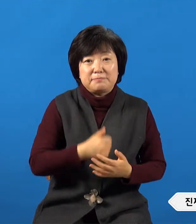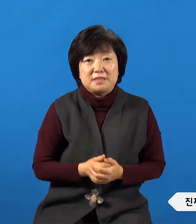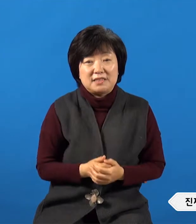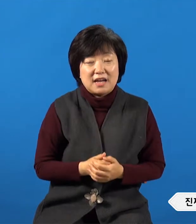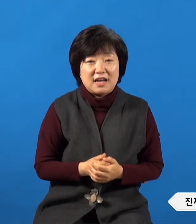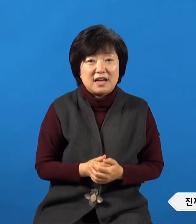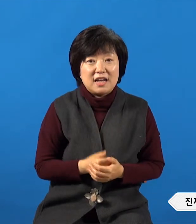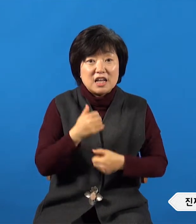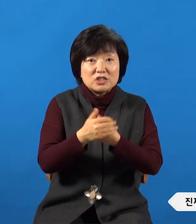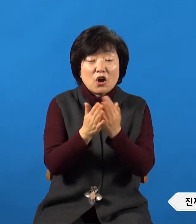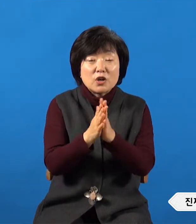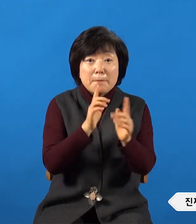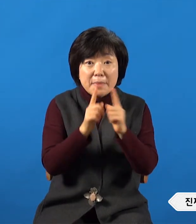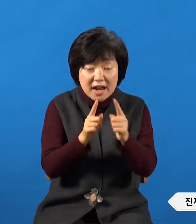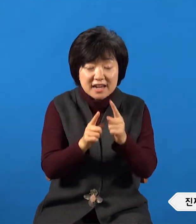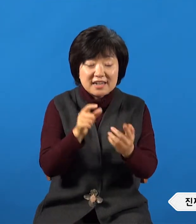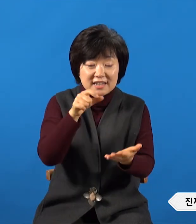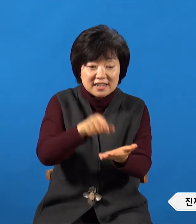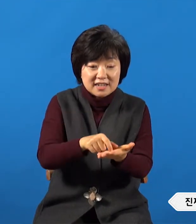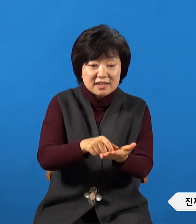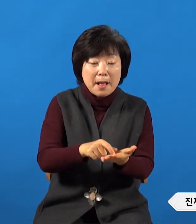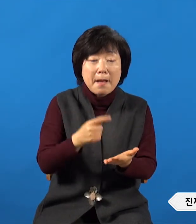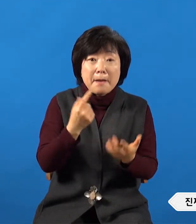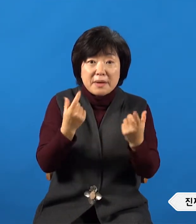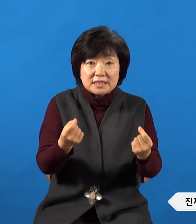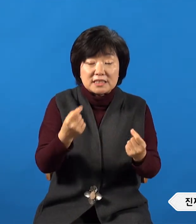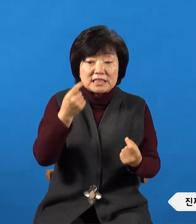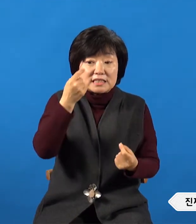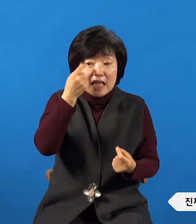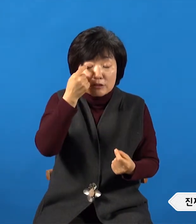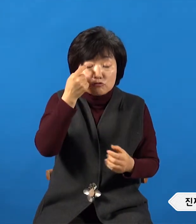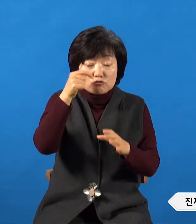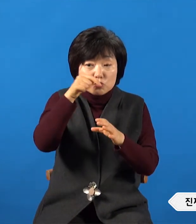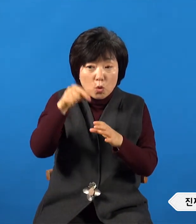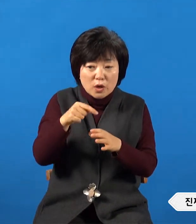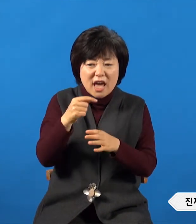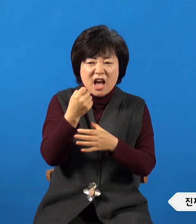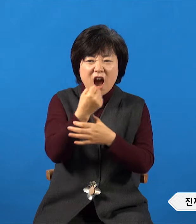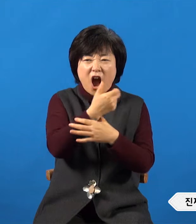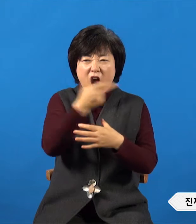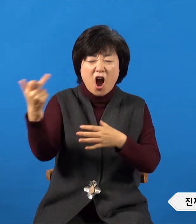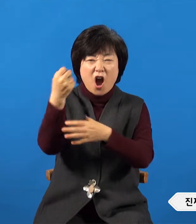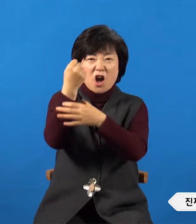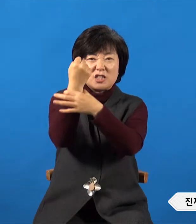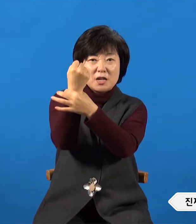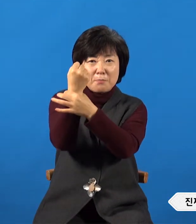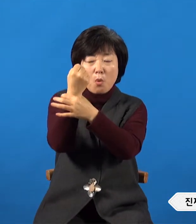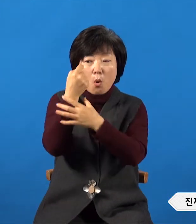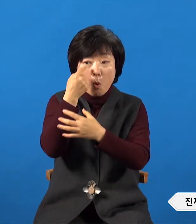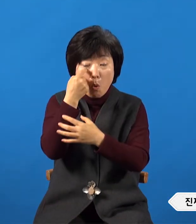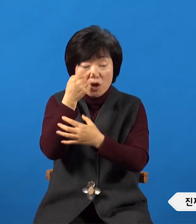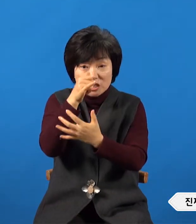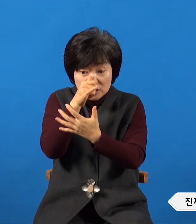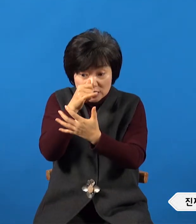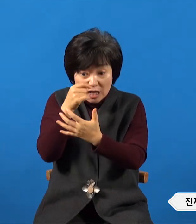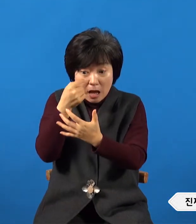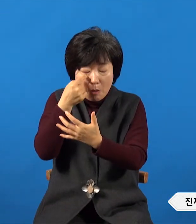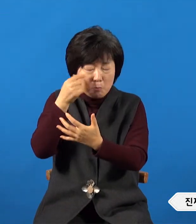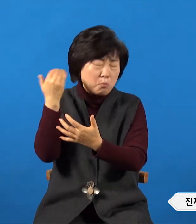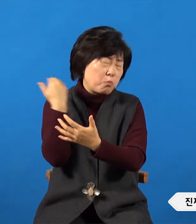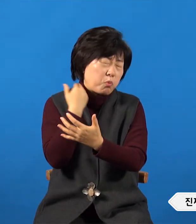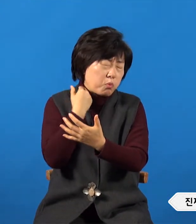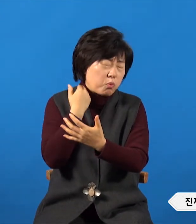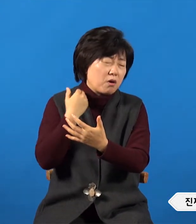있다는 겁니다. 그래서 그 성경은 이렇게 말씀합니다. 마치 내 눈에 있는 들보는 보지 못하면서 남의 눈에